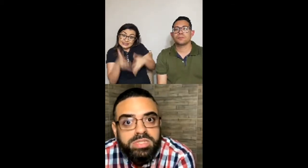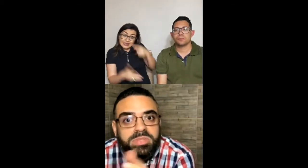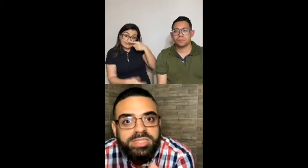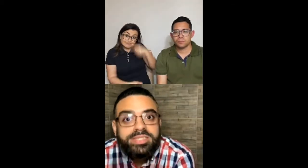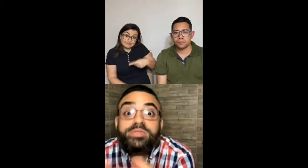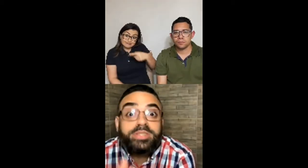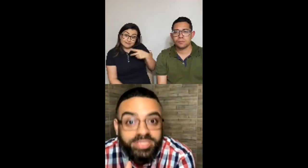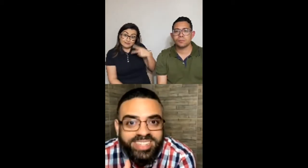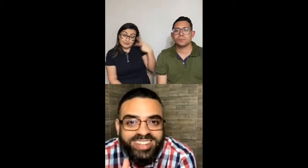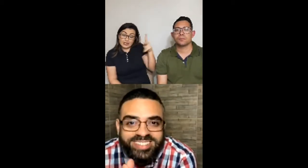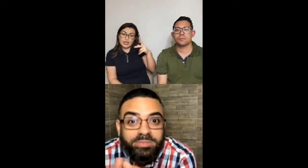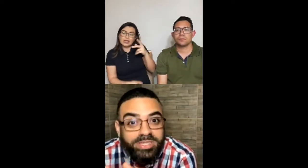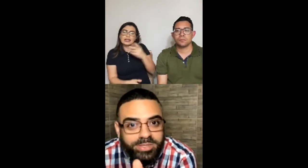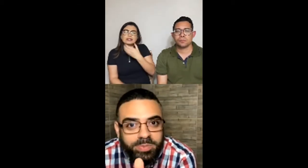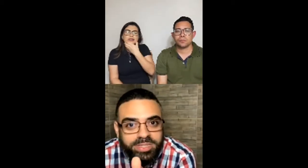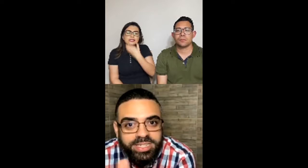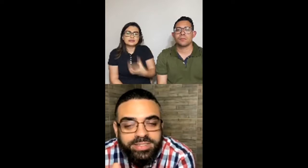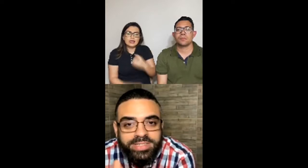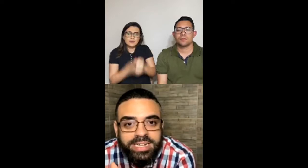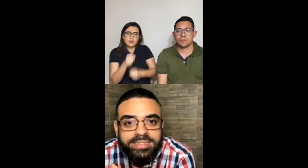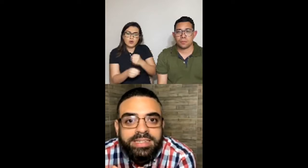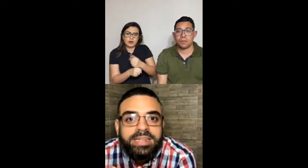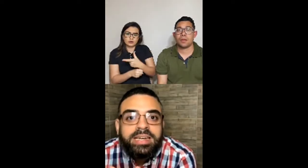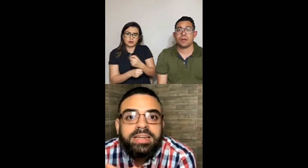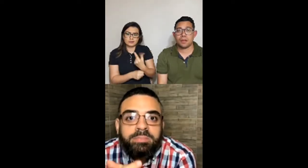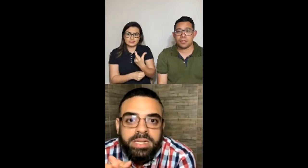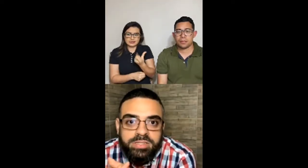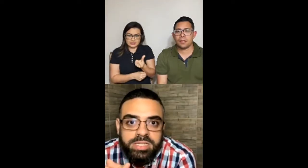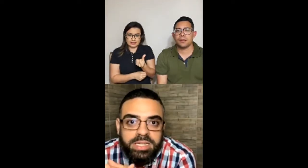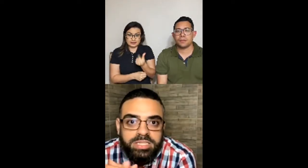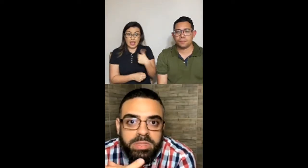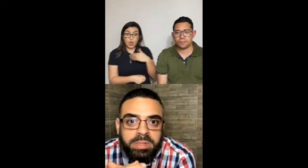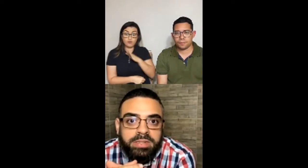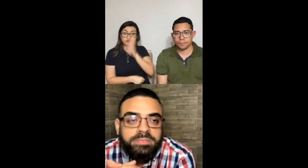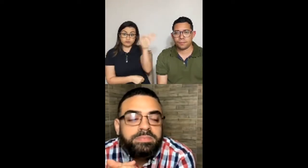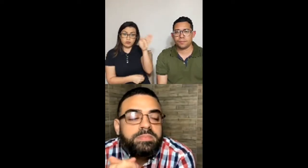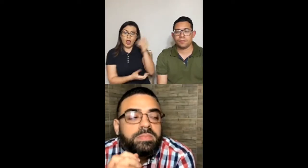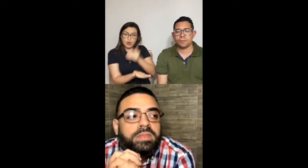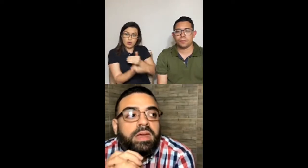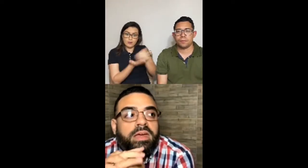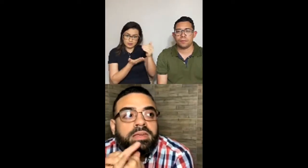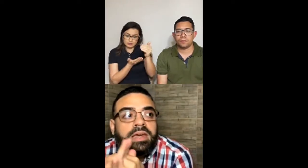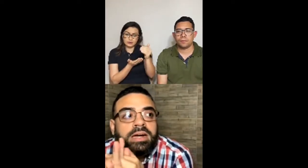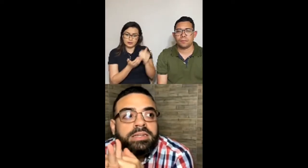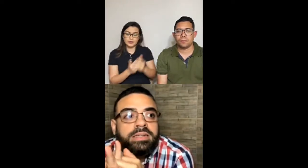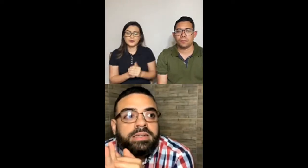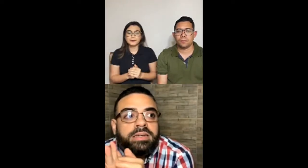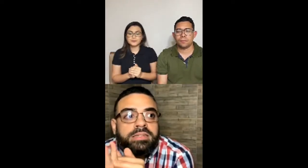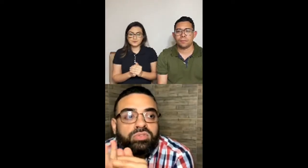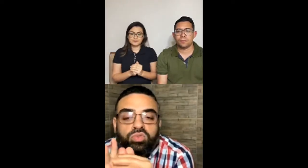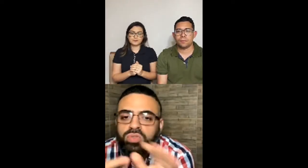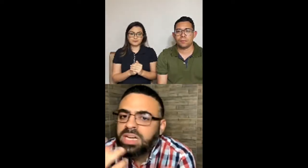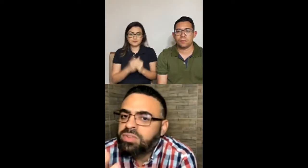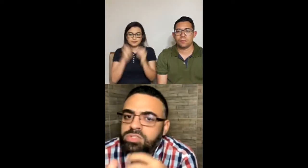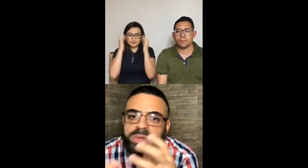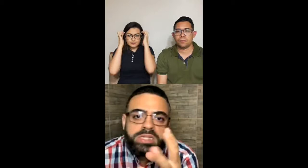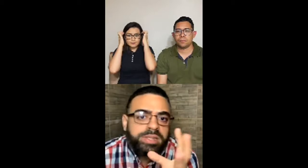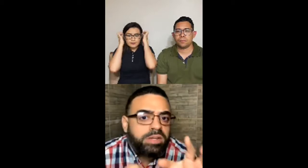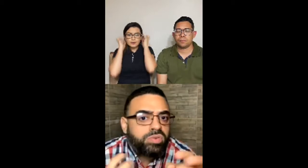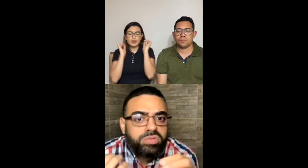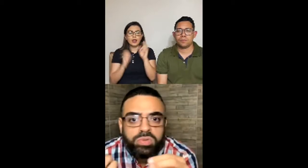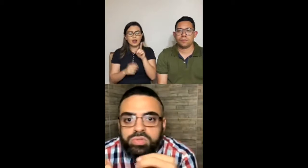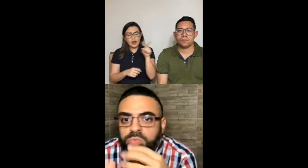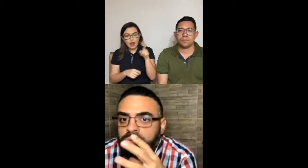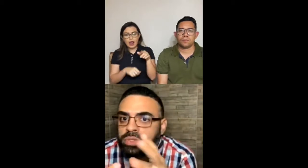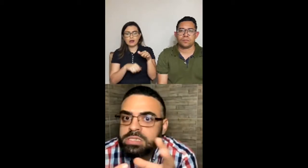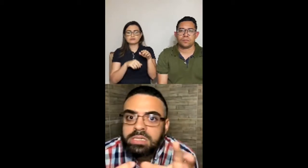para a língua de sinais tailandesa começou em 2016, em dezembro de 2016, quando eu cheguei. Começou o projeto lá, pela Sociedade